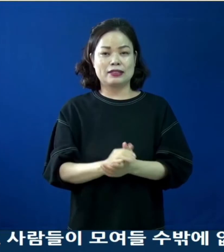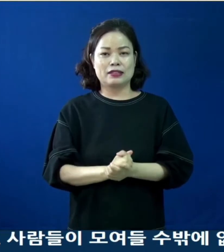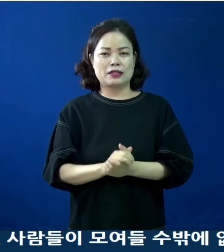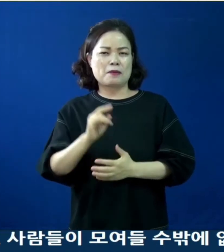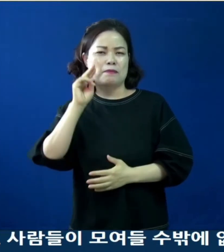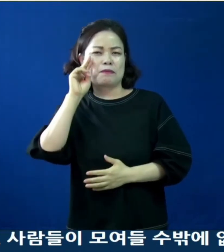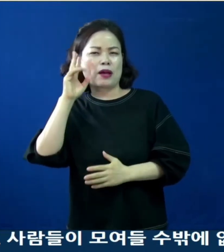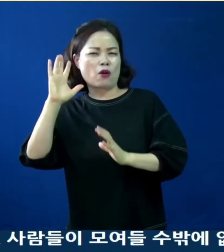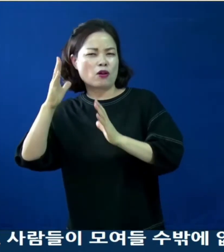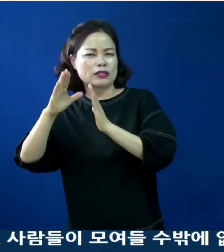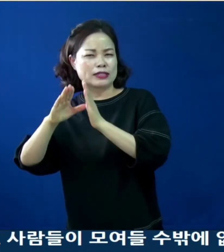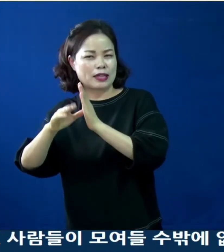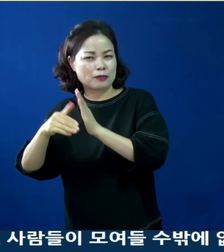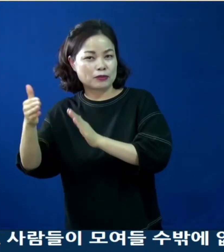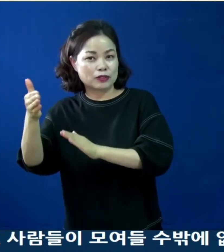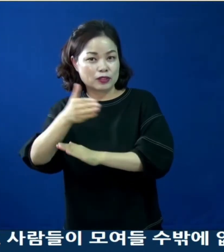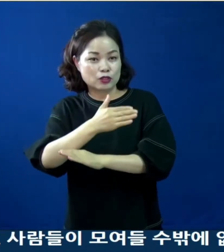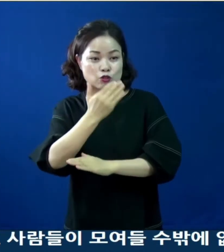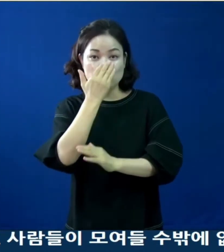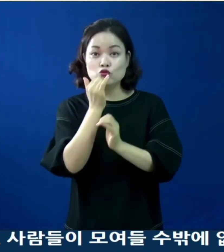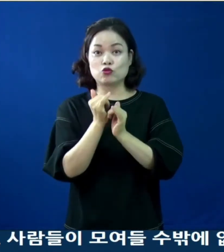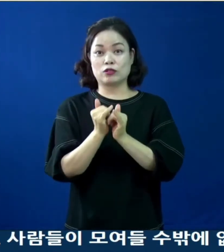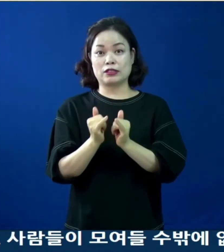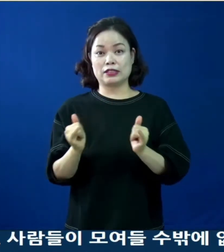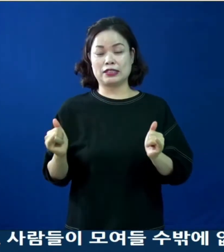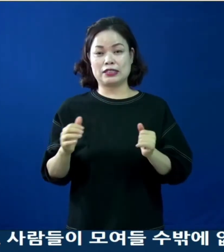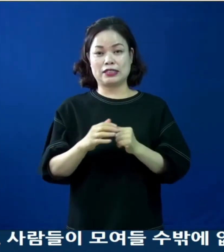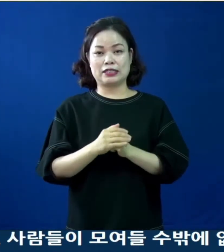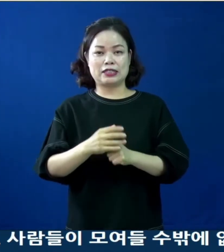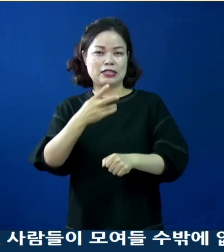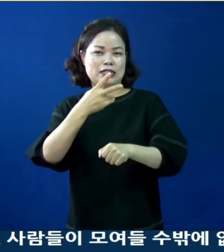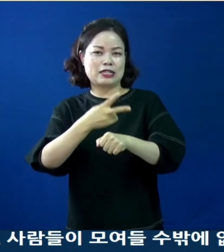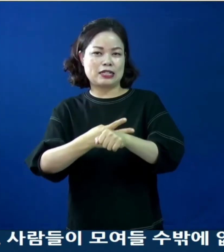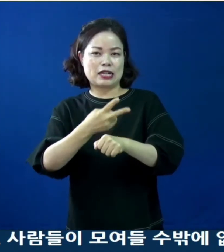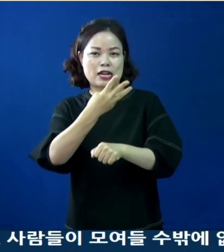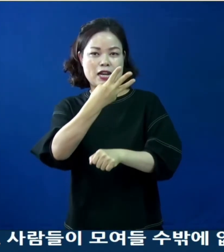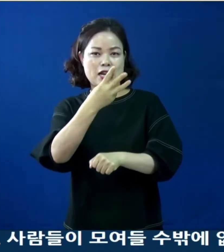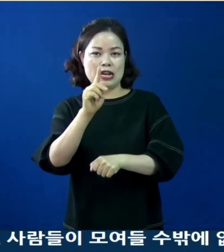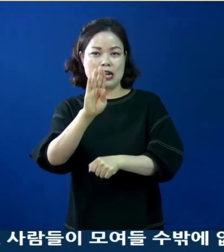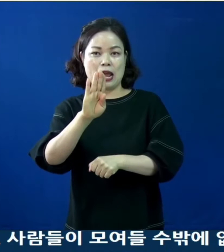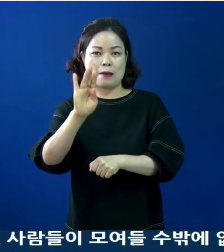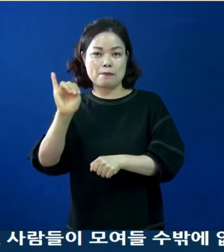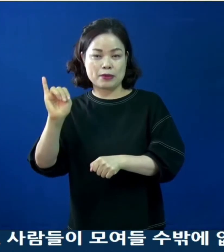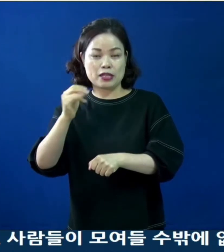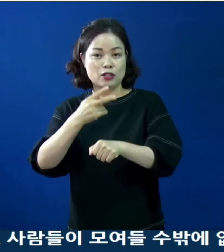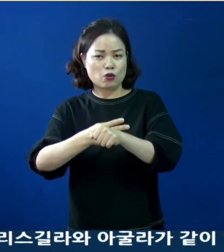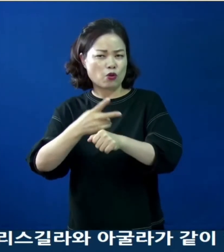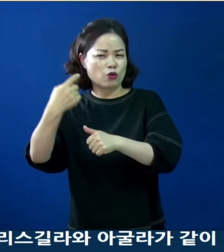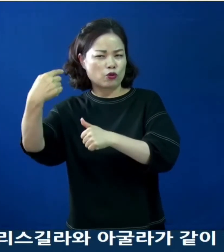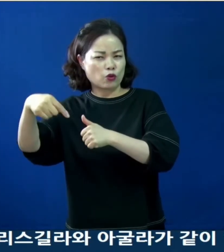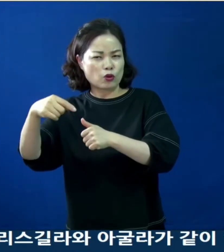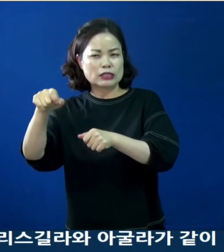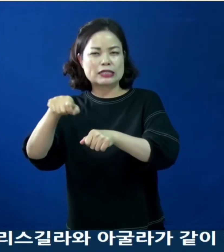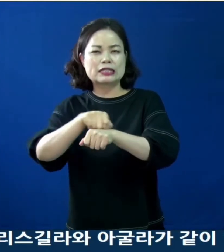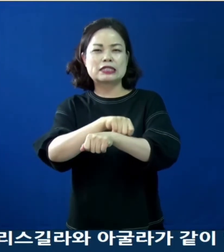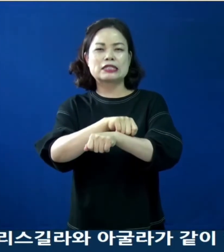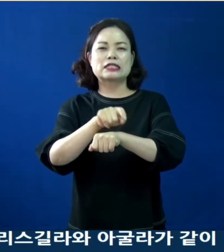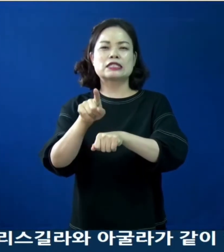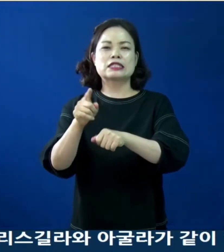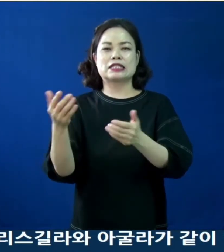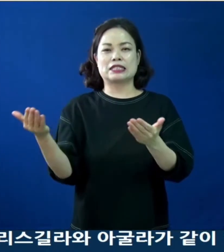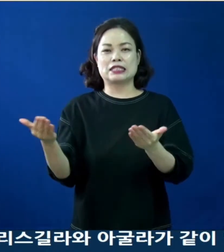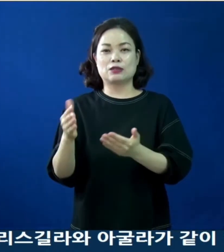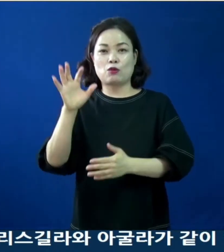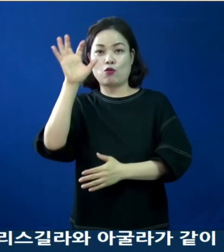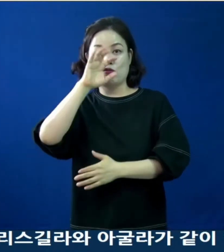바울은 어릴 때부터 유대인의 랍비 교육을 받았습니다. 유대인의 랍비 교육의 특징은 뭐냐면 직업